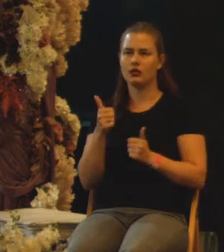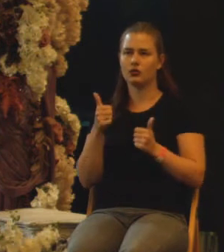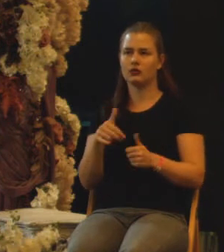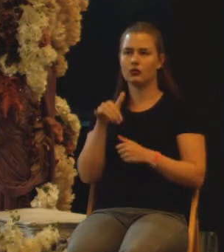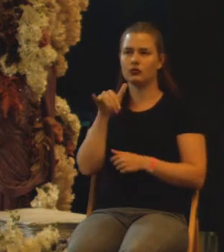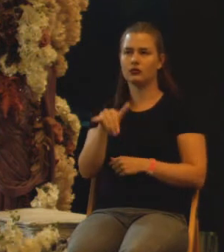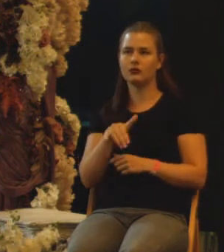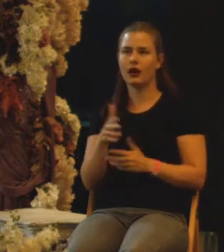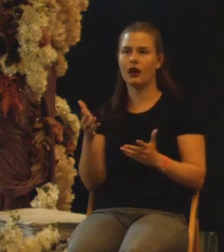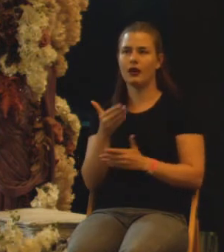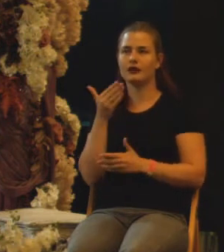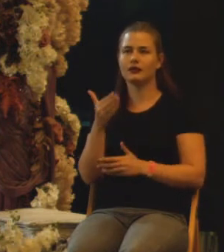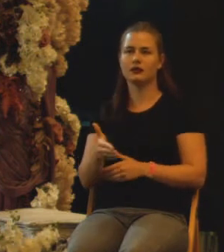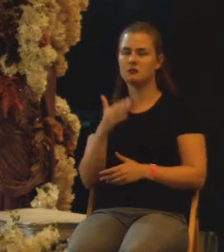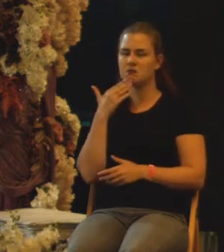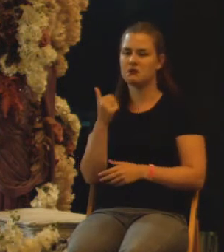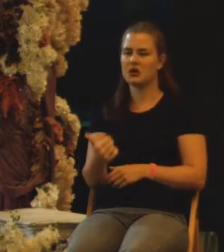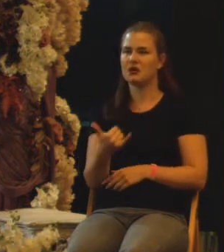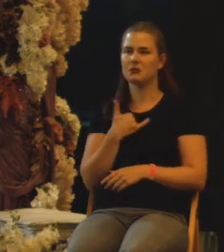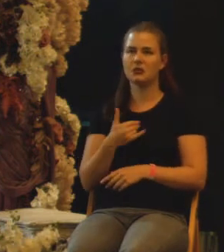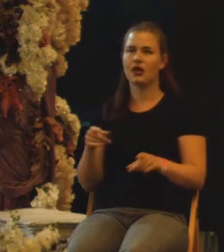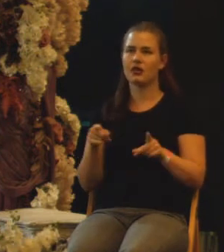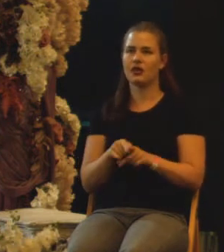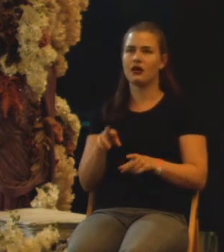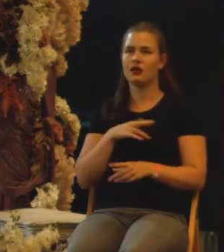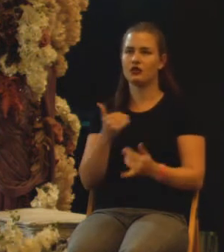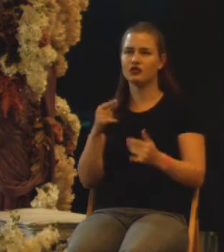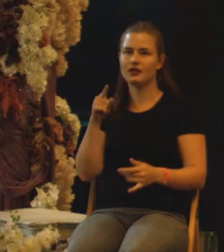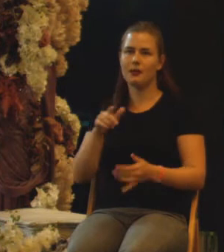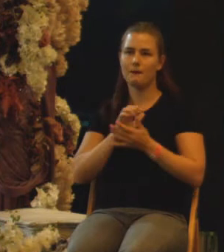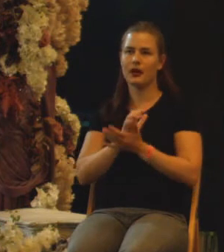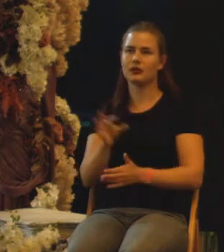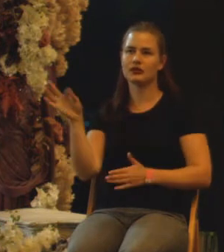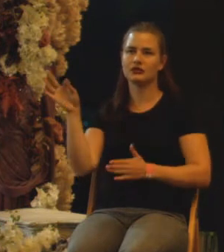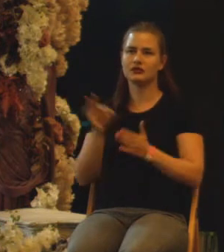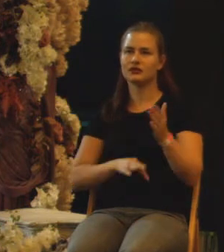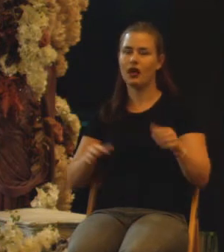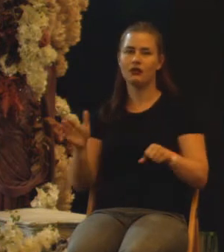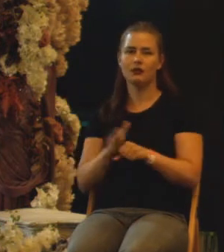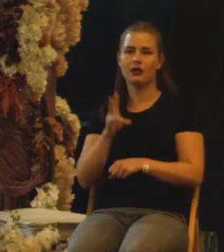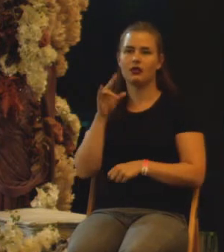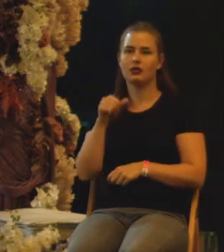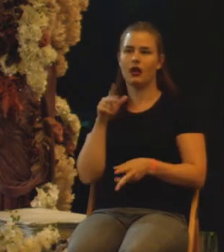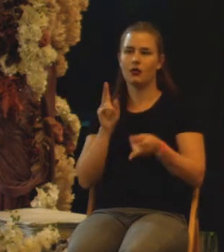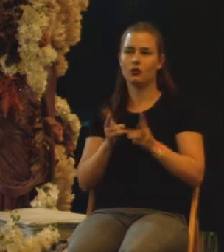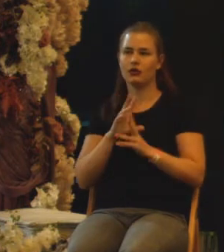тебя!» Какая ты крошка у меня котлетная, сейчас я тебя зажму, тут сразу поимею на кухне. Нет.